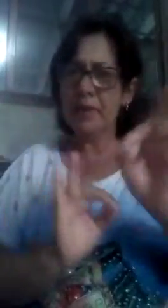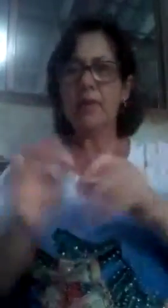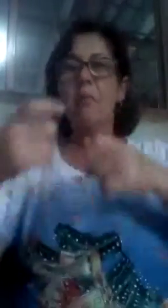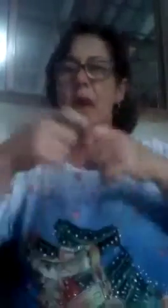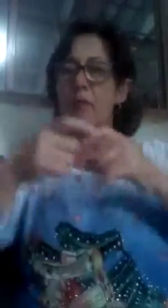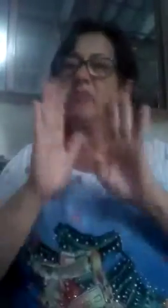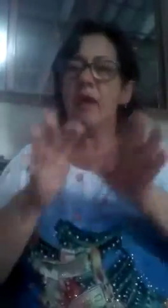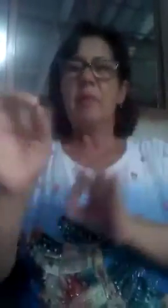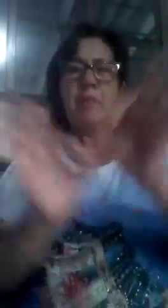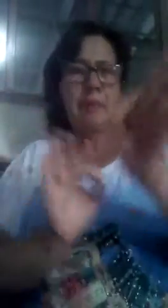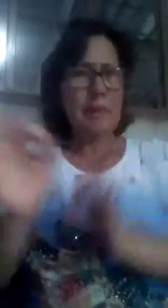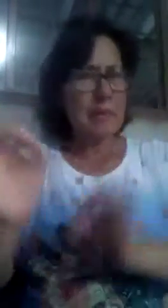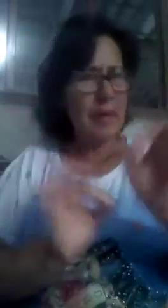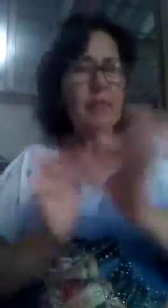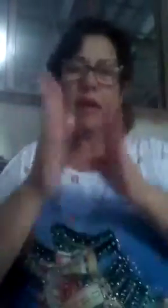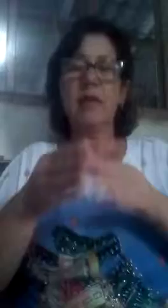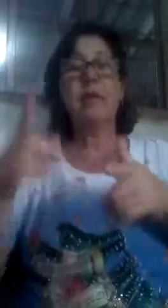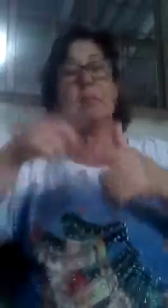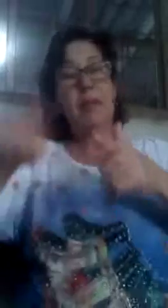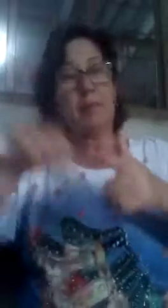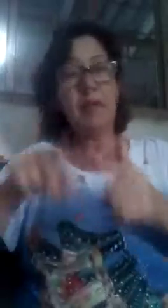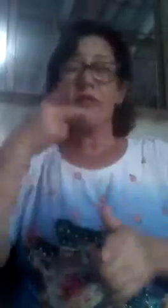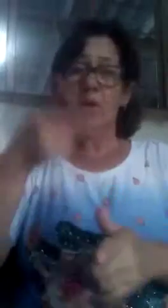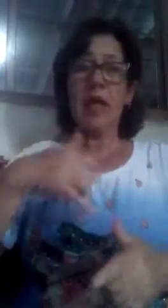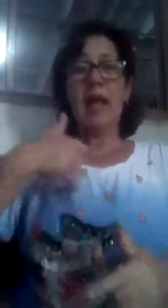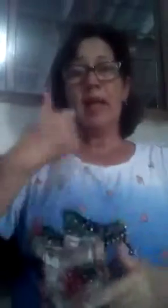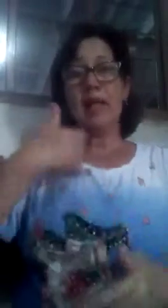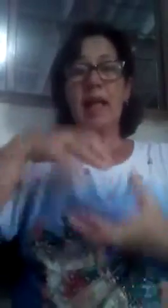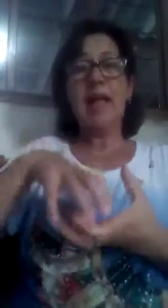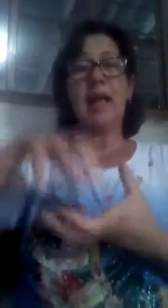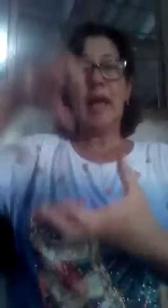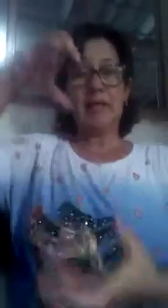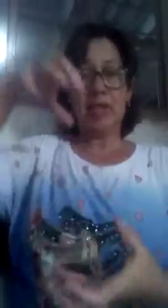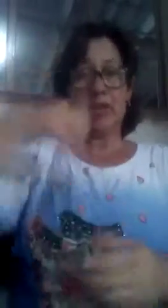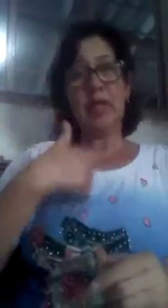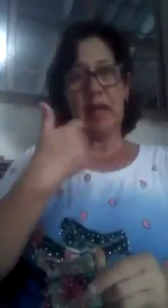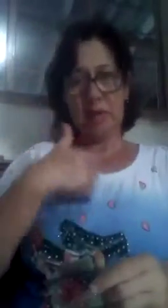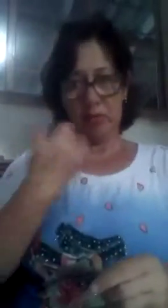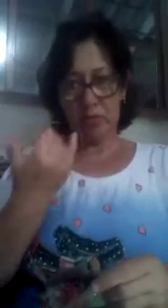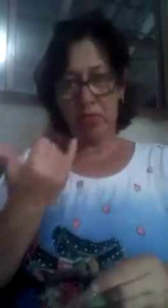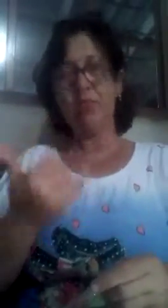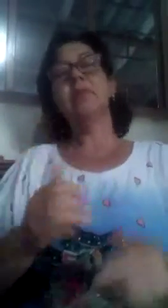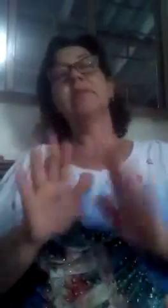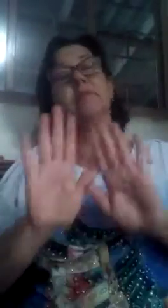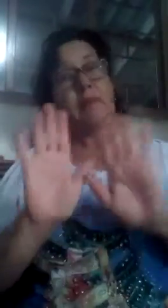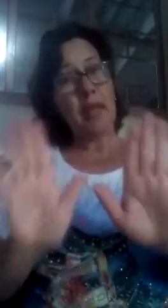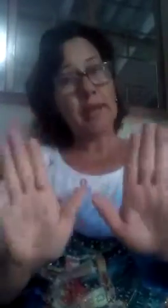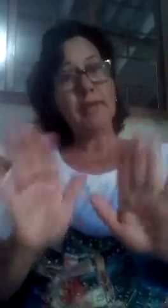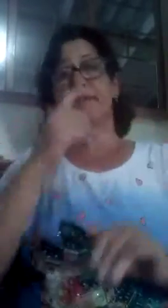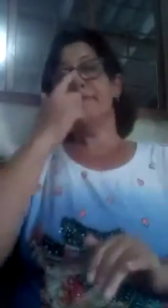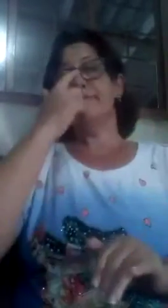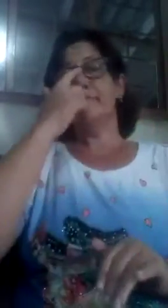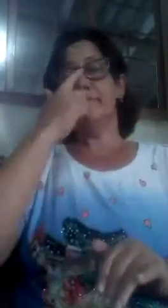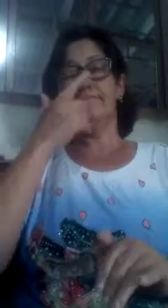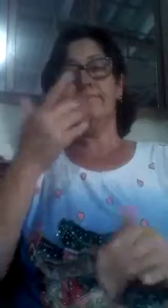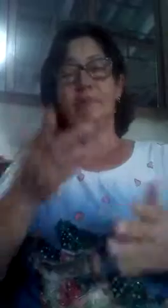Lá na Grande Marileuza. Aí ela pegou e falou assim, pra mim, pra outra mulher. E essa mulher eu conheço ela de algum lugar e ela mora aqui no Pacaembu. Não é cliente sua,